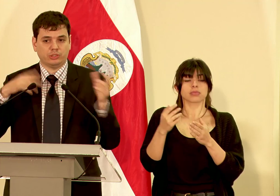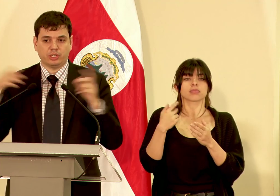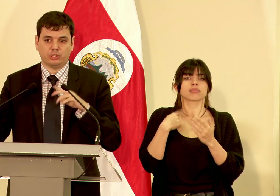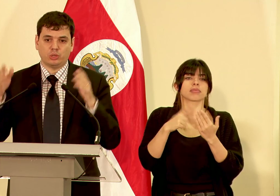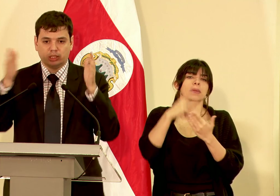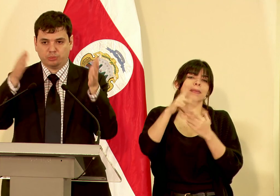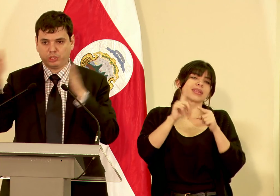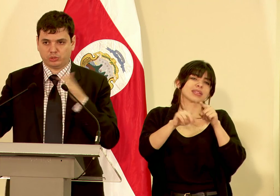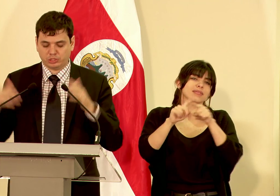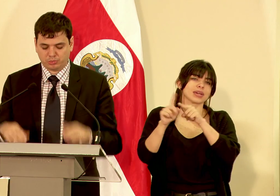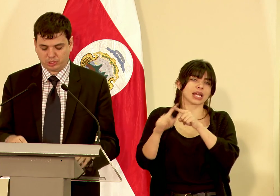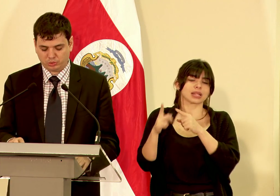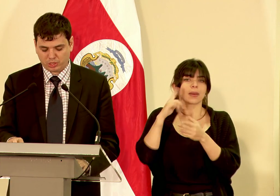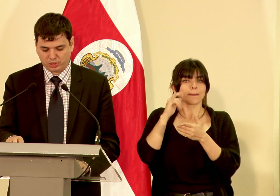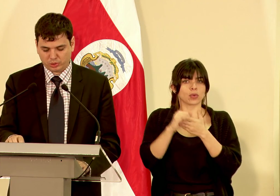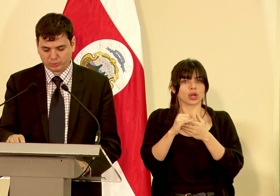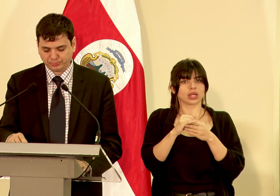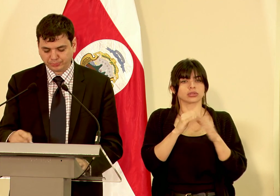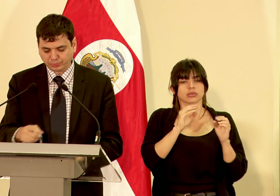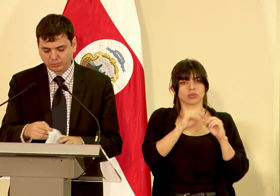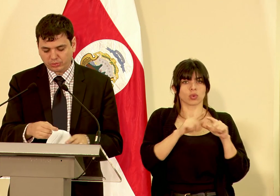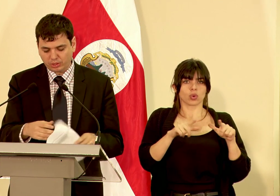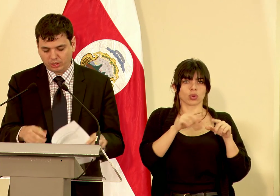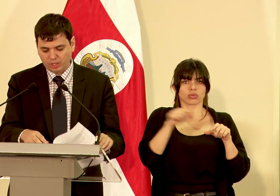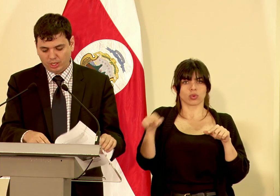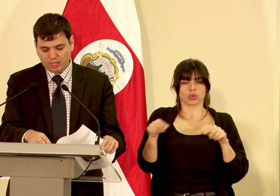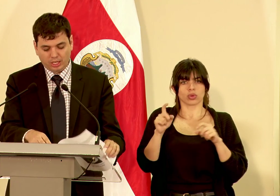planificación en diferentes lugares y por eso es que se pone de un lado a otro